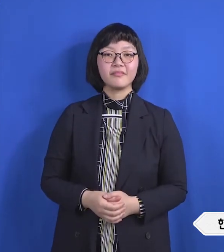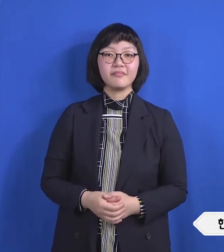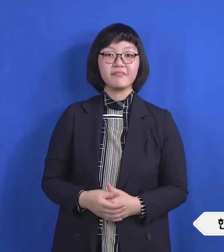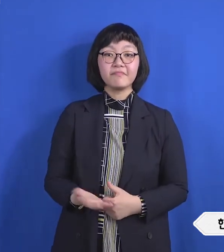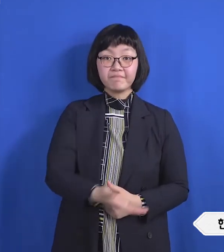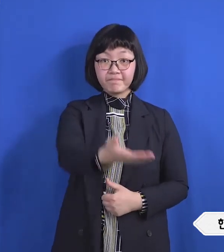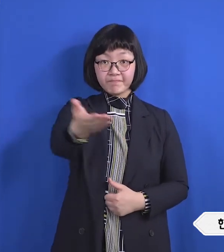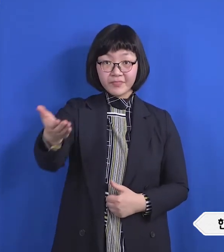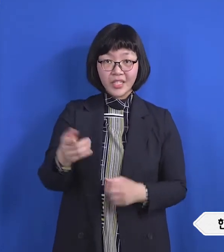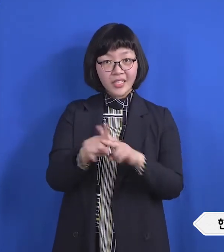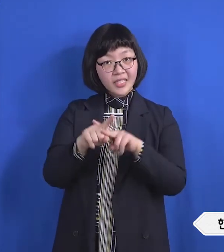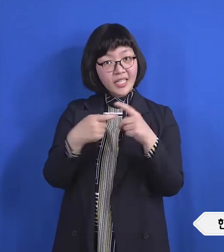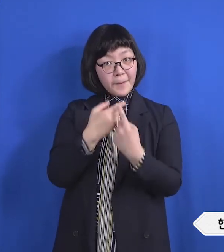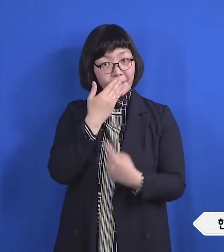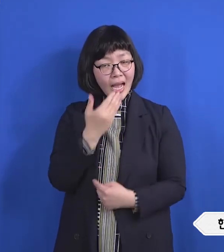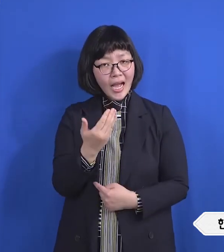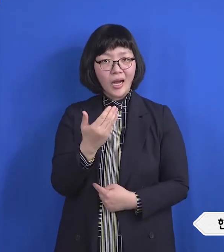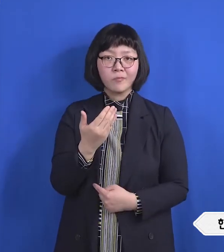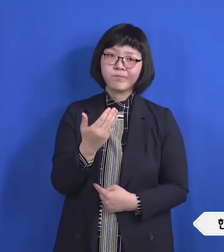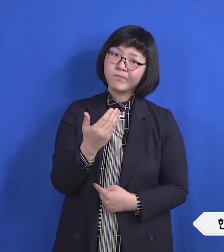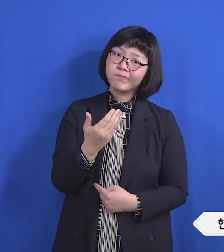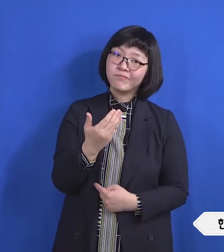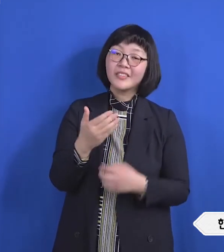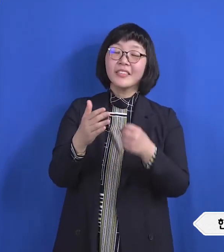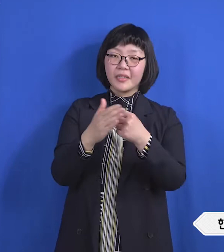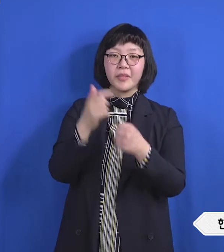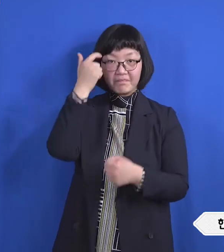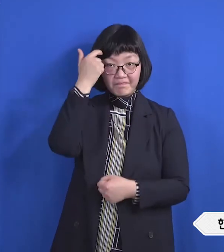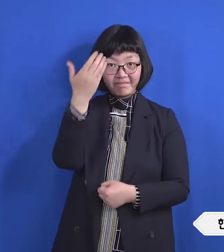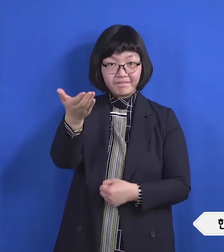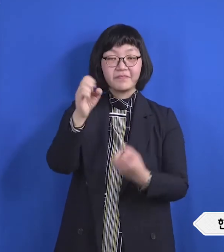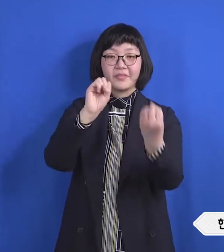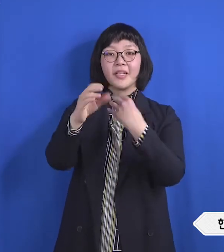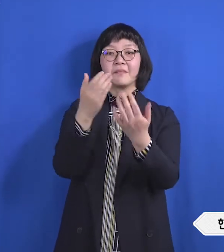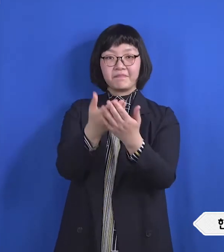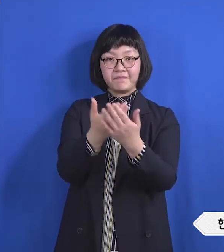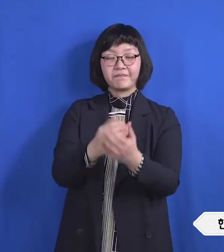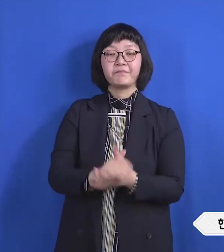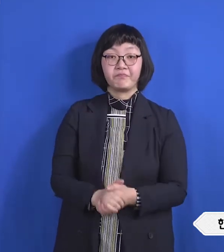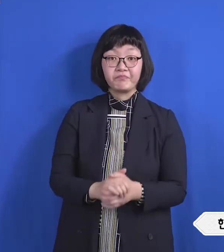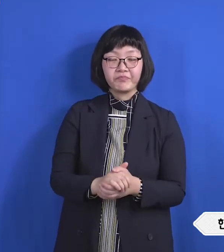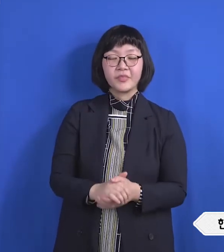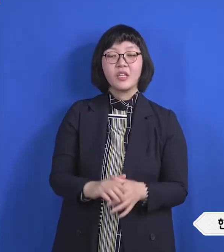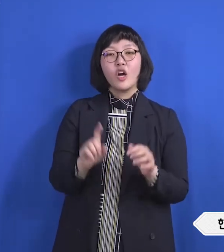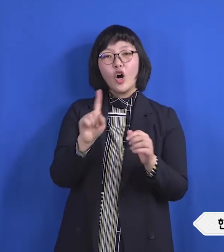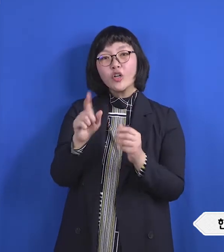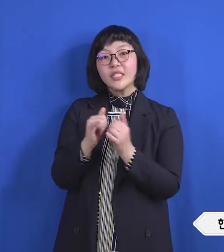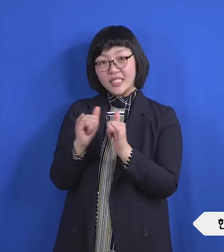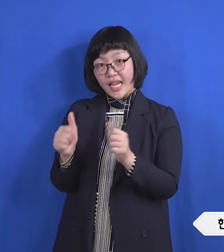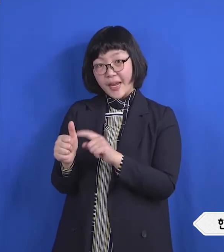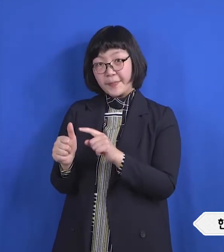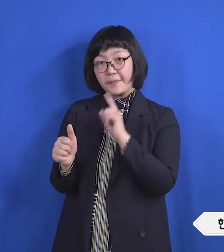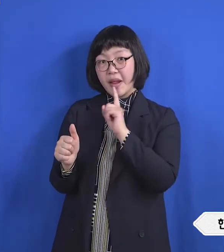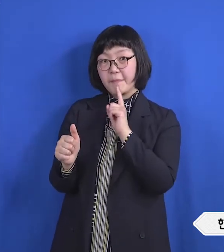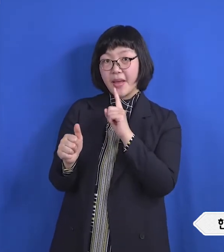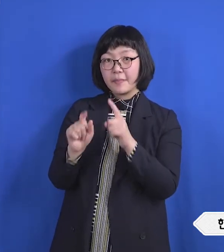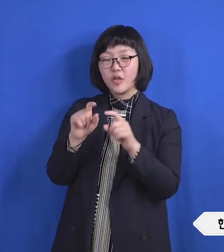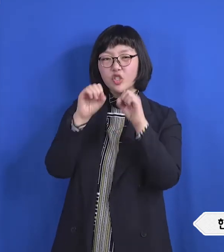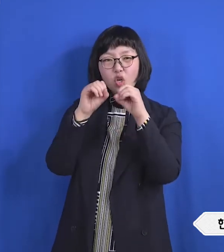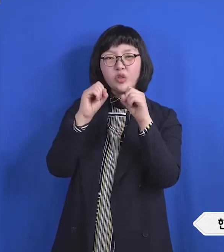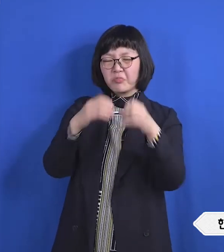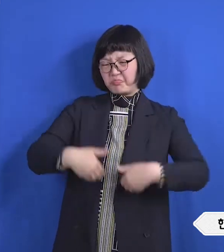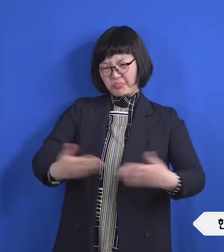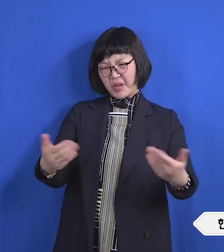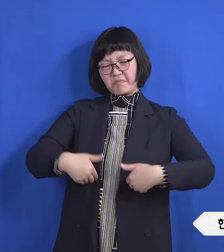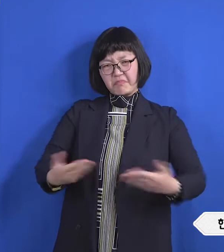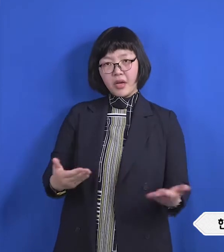여러분이 제대로 이해를 했는지 알기 위해서 질문을 하나 하겠습니다. 어떤 사람은 전도가 필요 없다고 합니다.